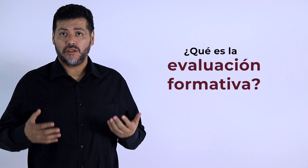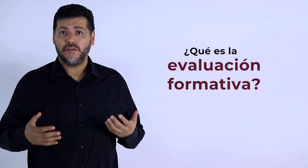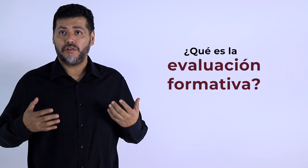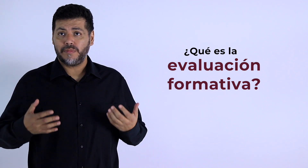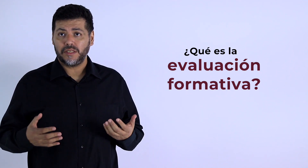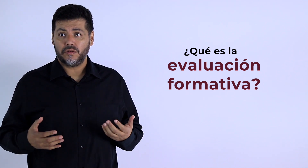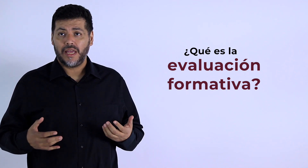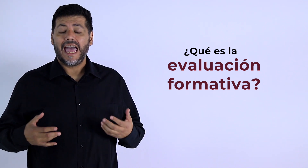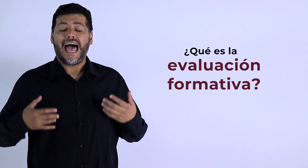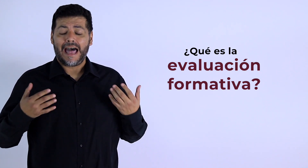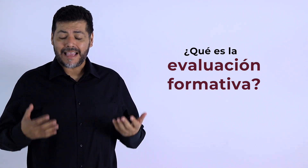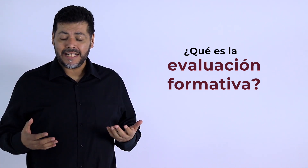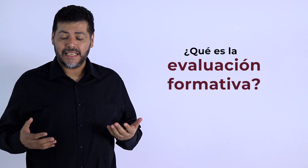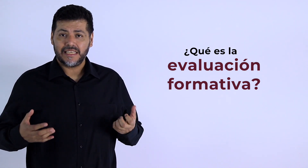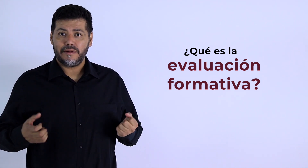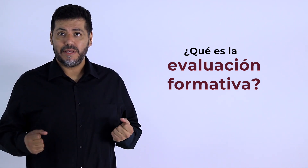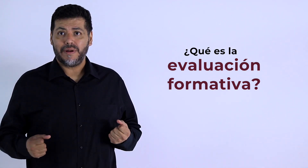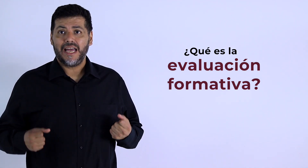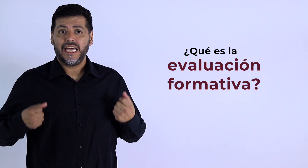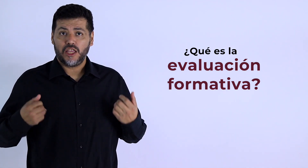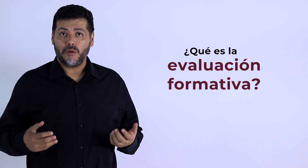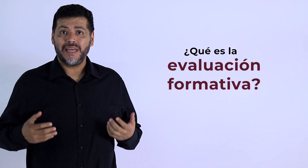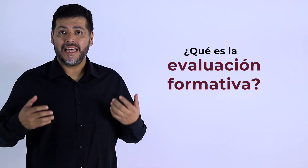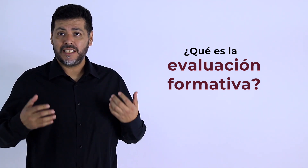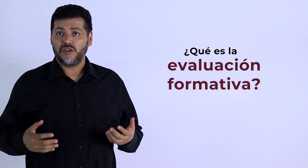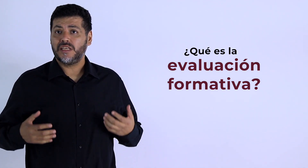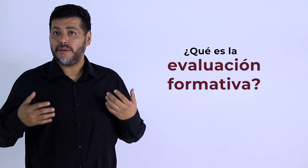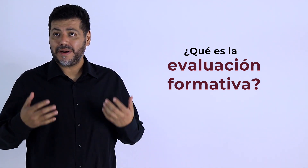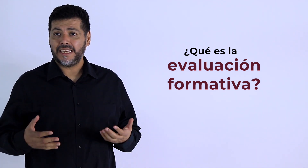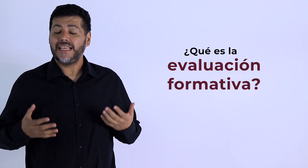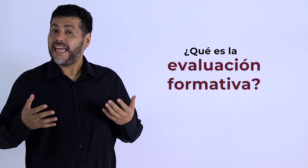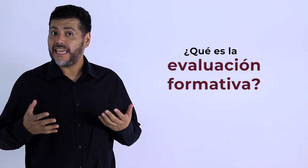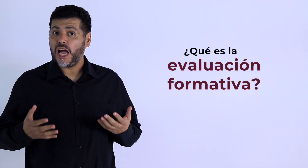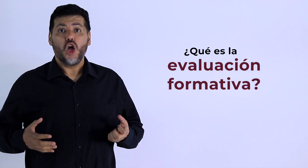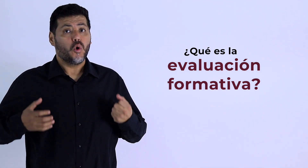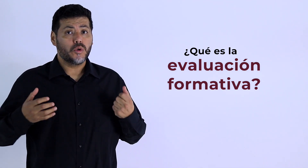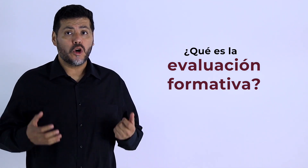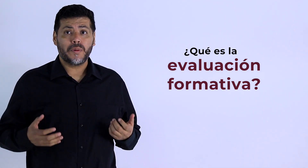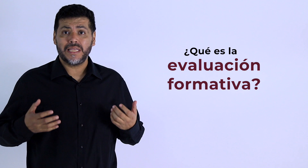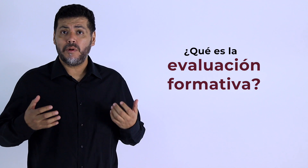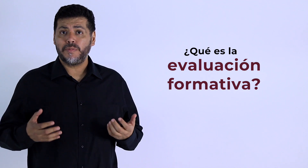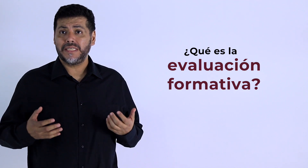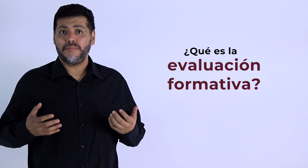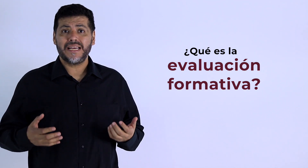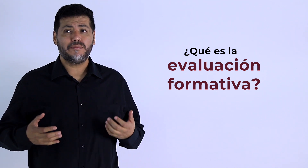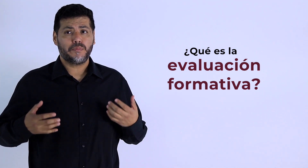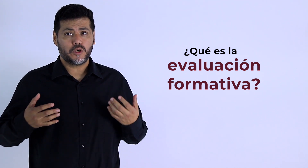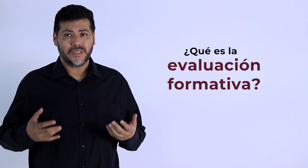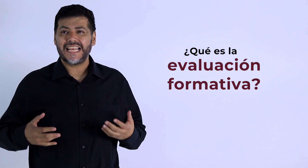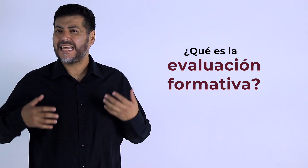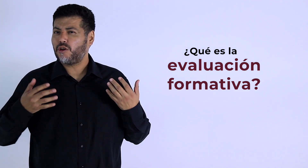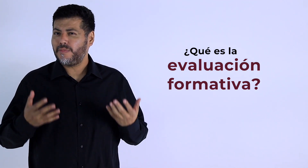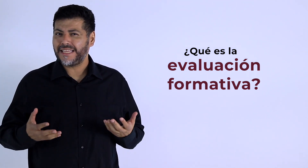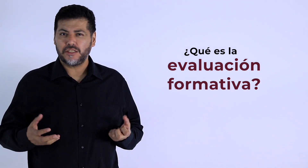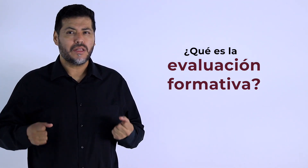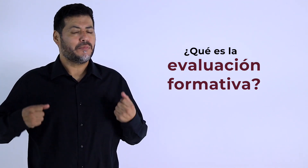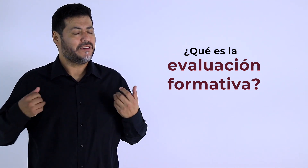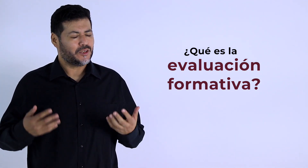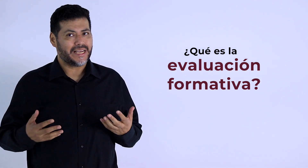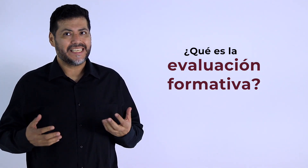de información, análisis de la misma y toma de decisiones a partir de ella, cuyo objetivo principal es proporcionar retroalimentación a profesores